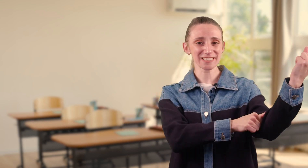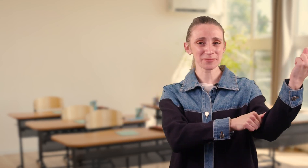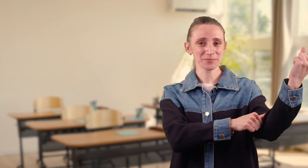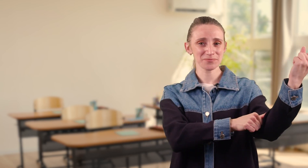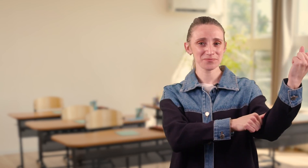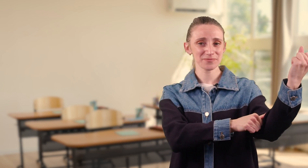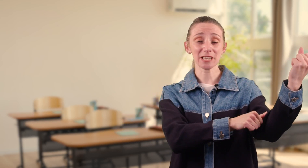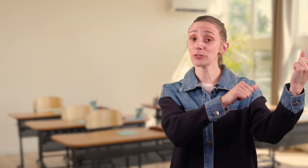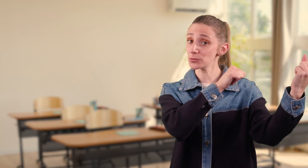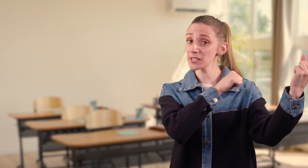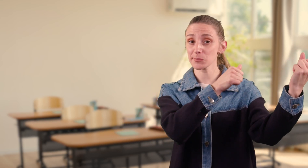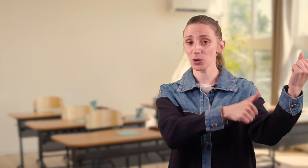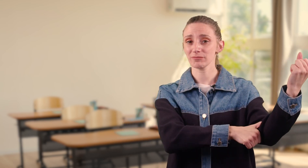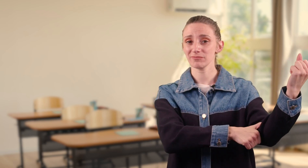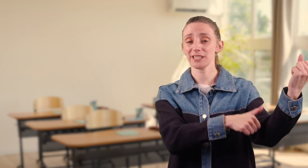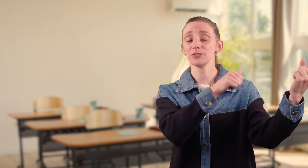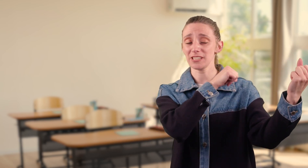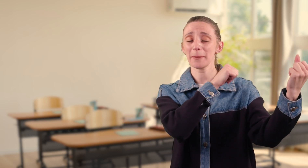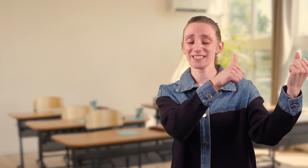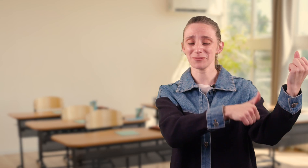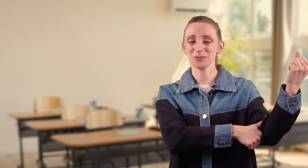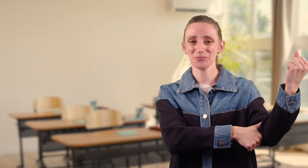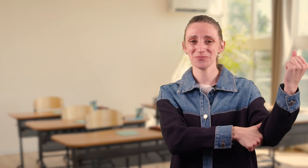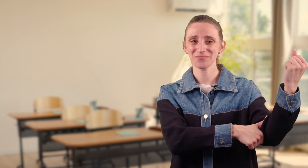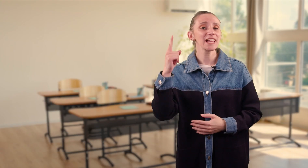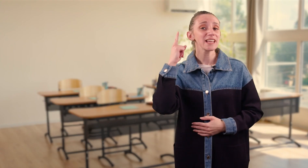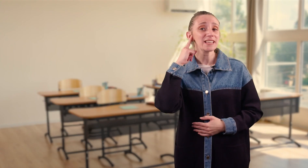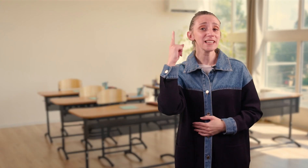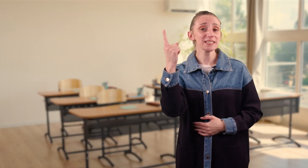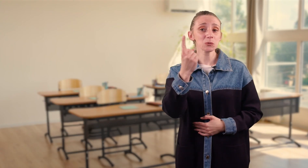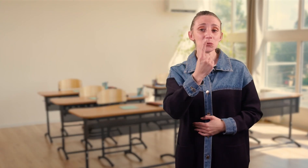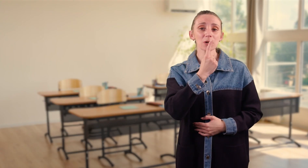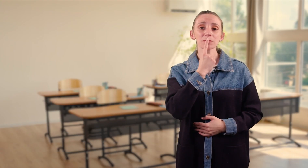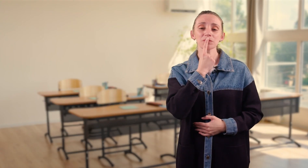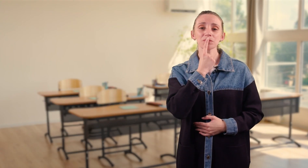Maxime. Ça ne veut plus dire sport, ça veut dire Maxime. Il est sourd.